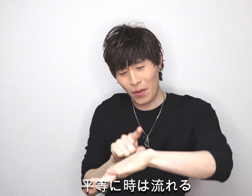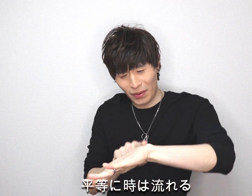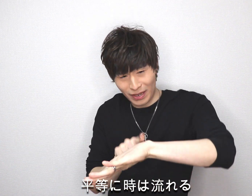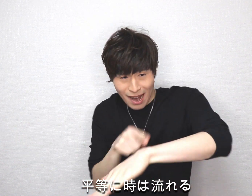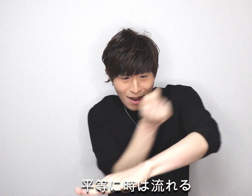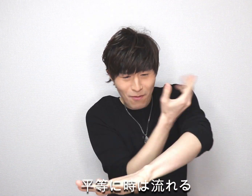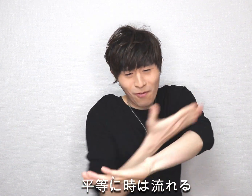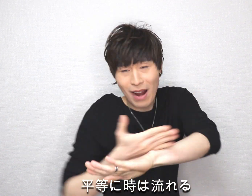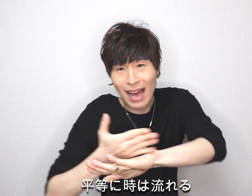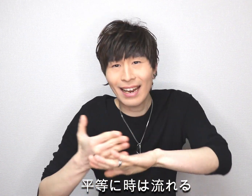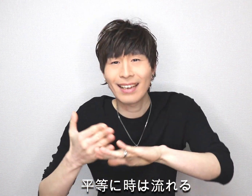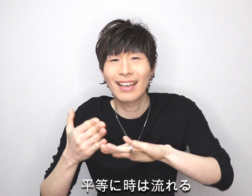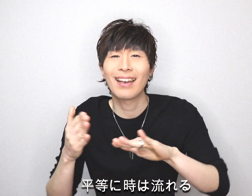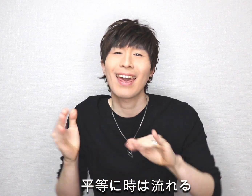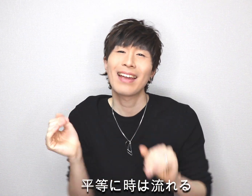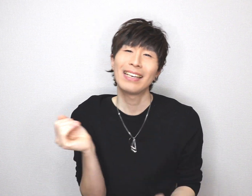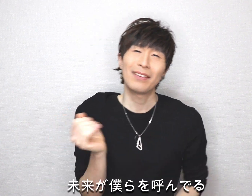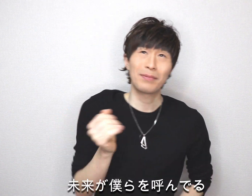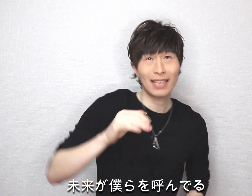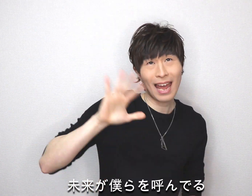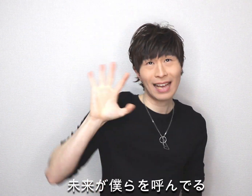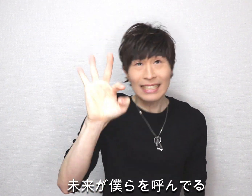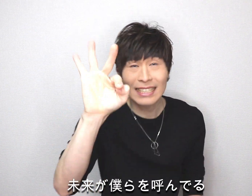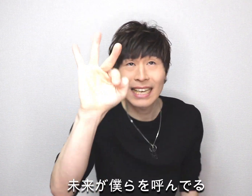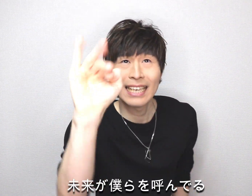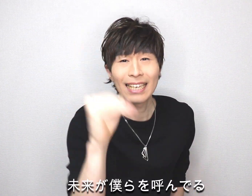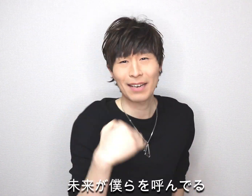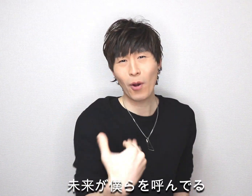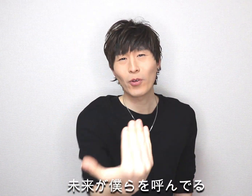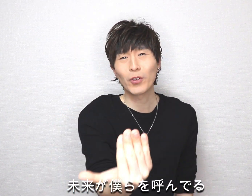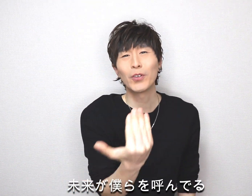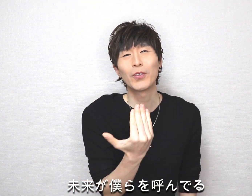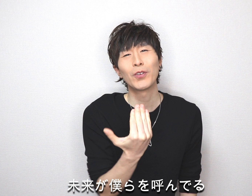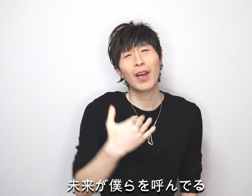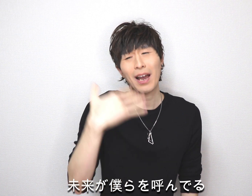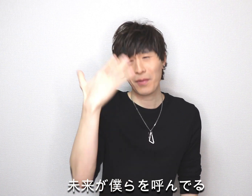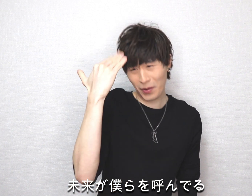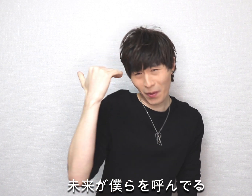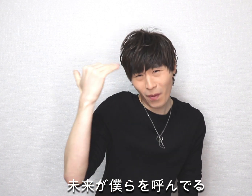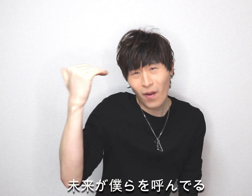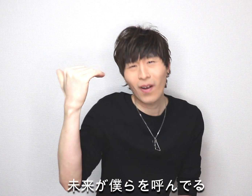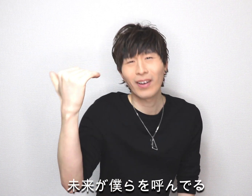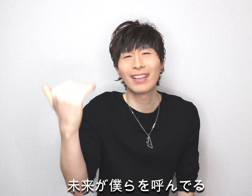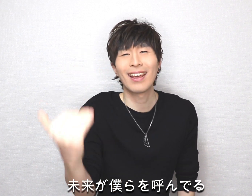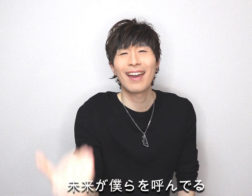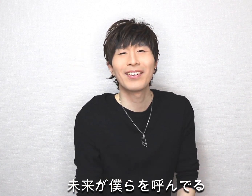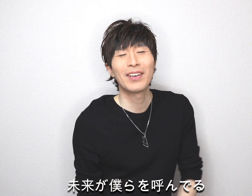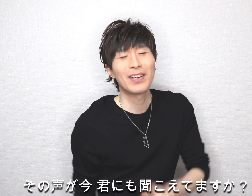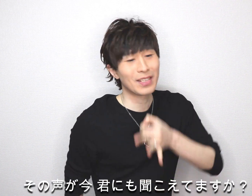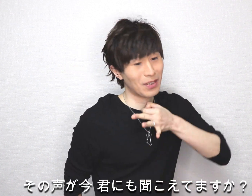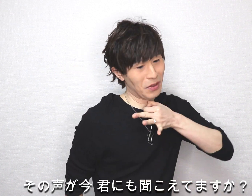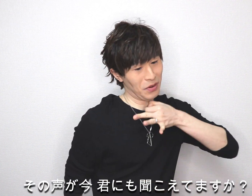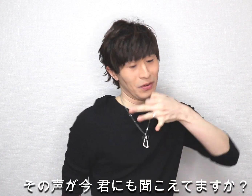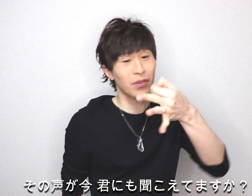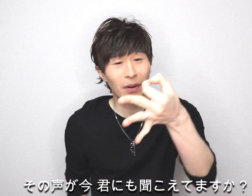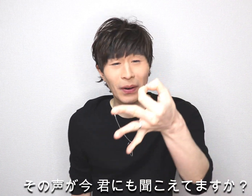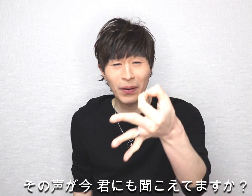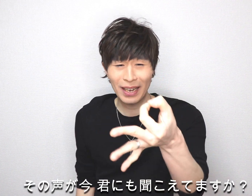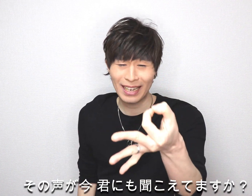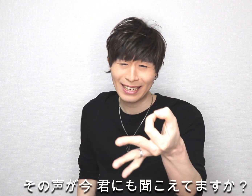溶け笑かれる未来が僕らを呼んでる。その声